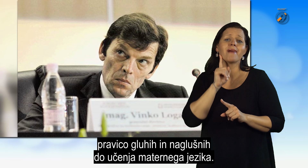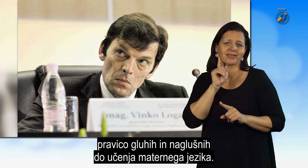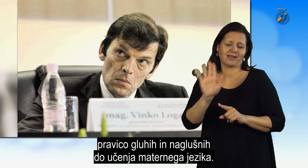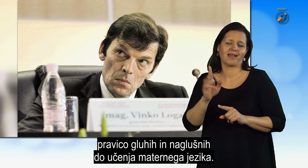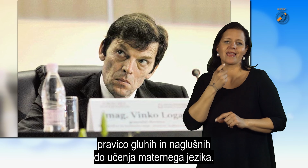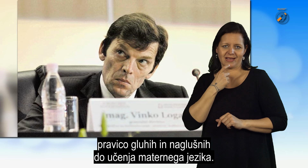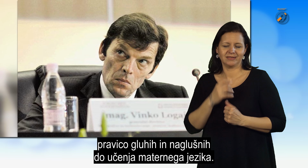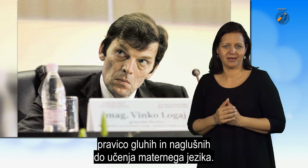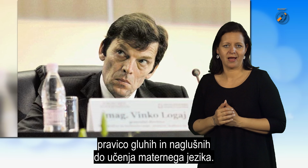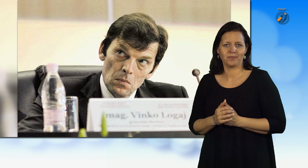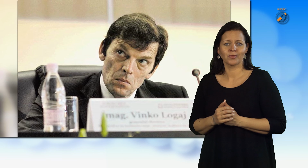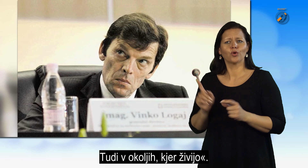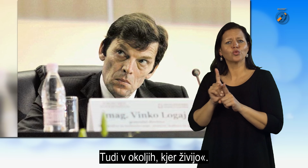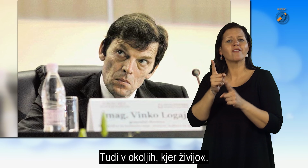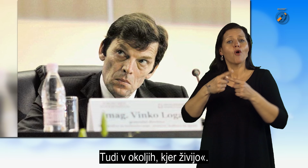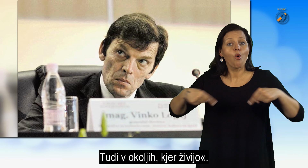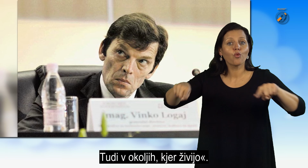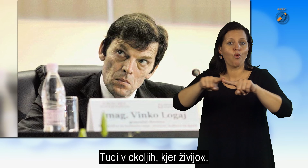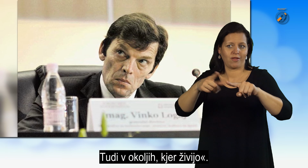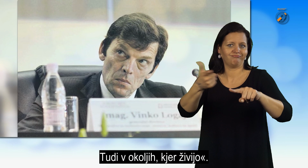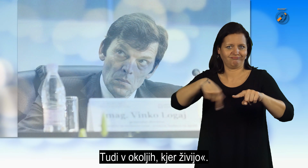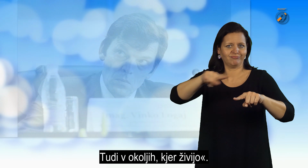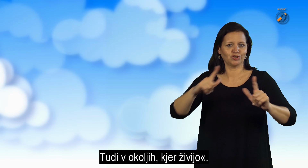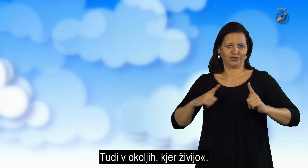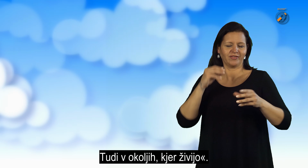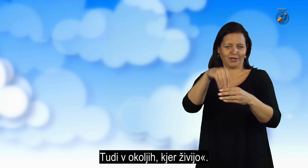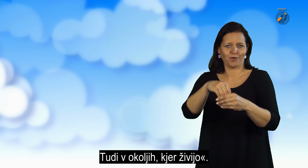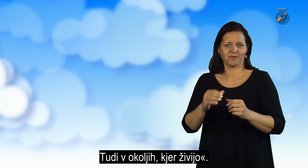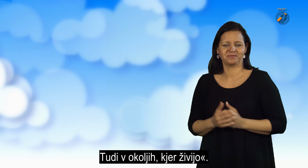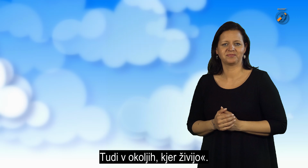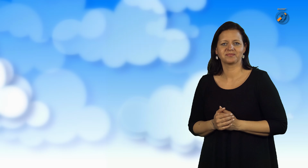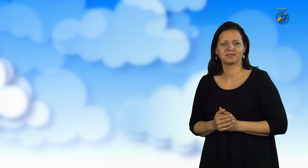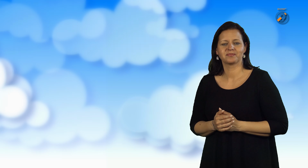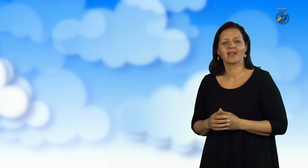maternega jezika. Tudi v okoljih, kjer živijo.